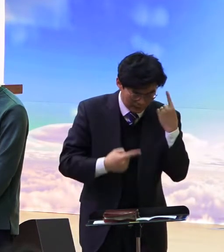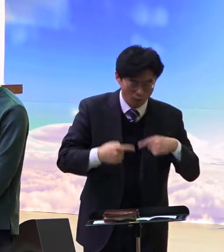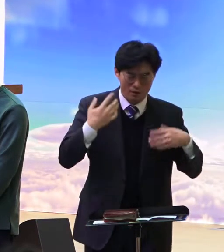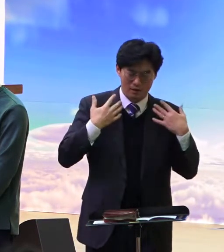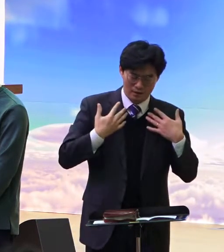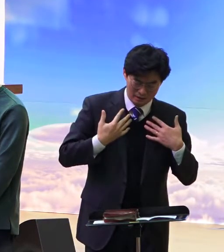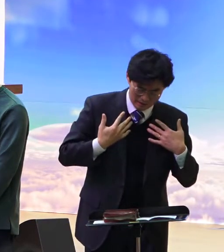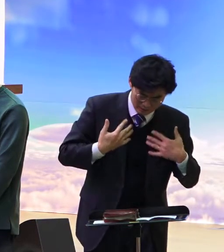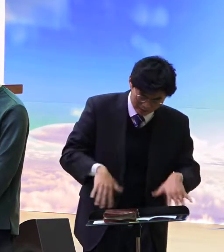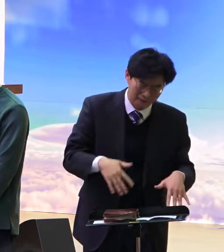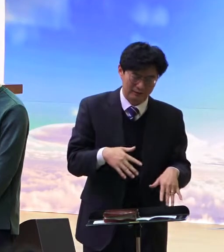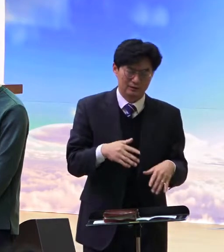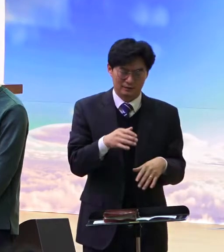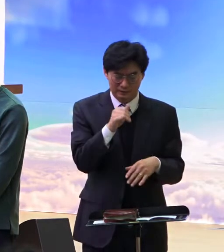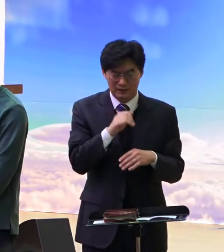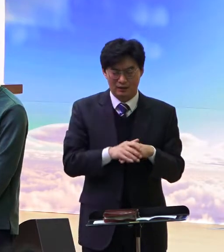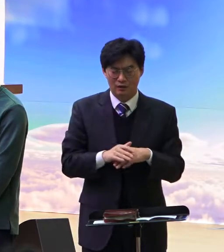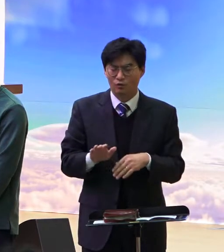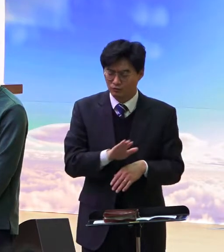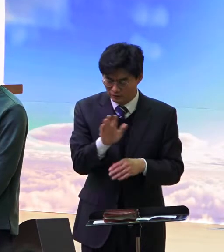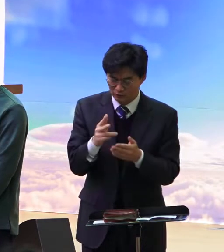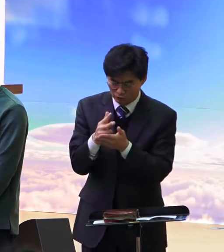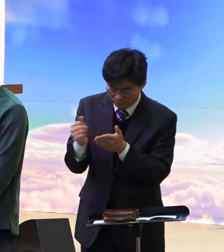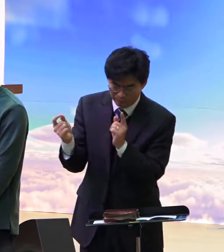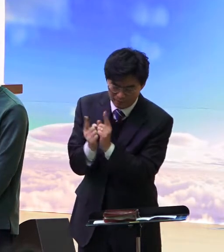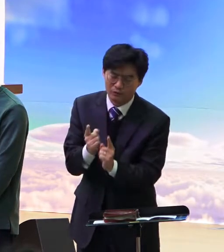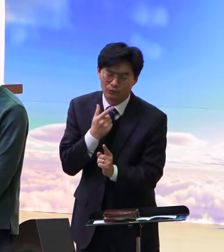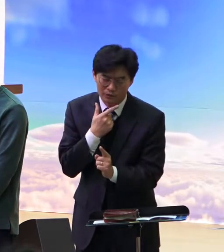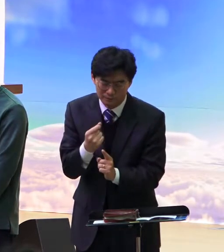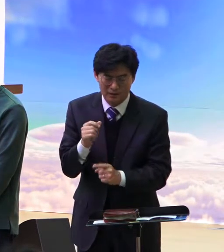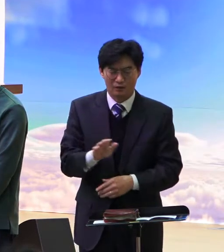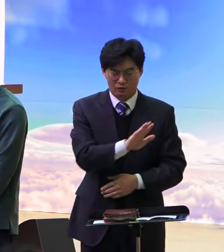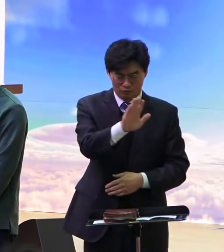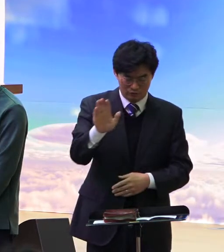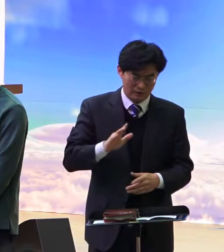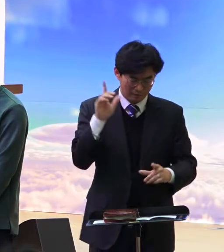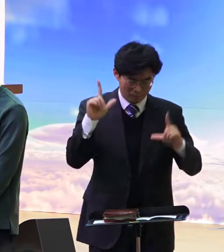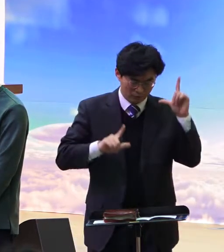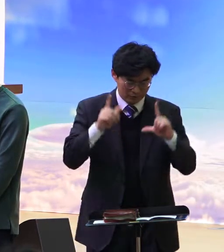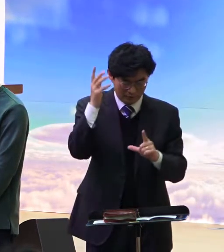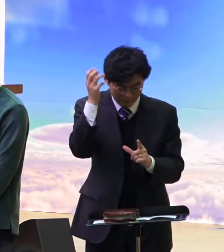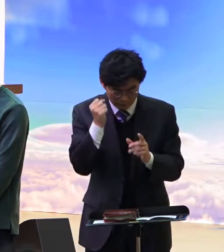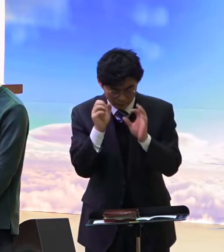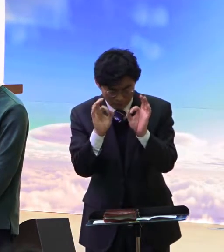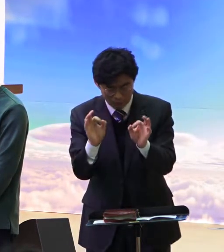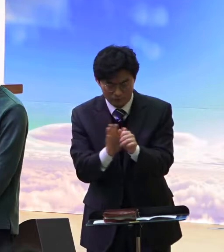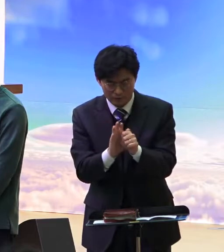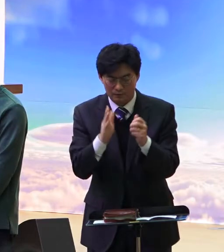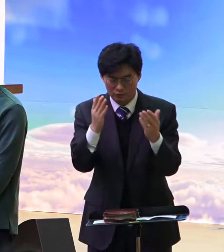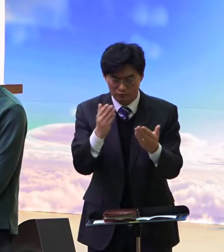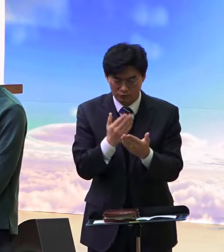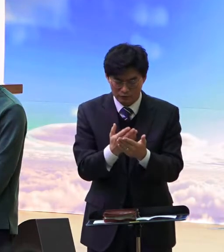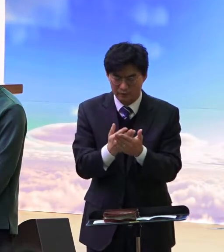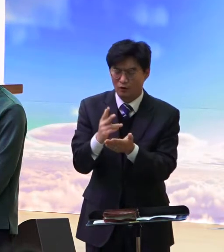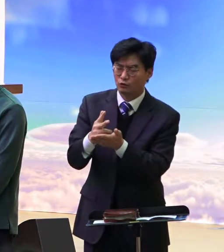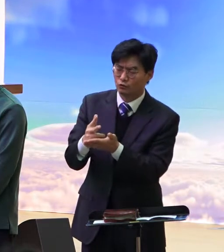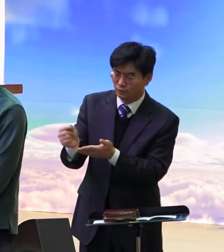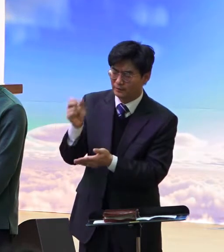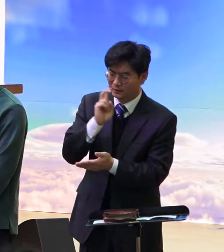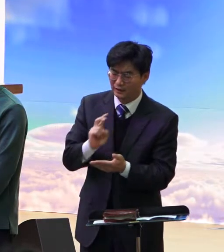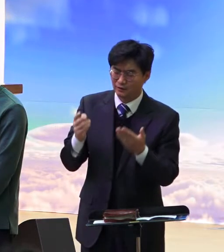주님께 나아옵니다. 이런 저희의 모습을 있는 그대로 받아 주시옵시고 주님을 찬양하며